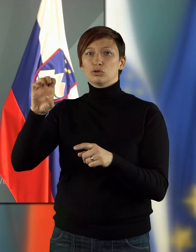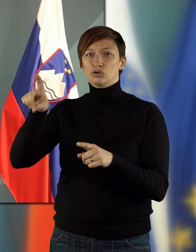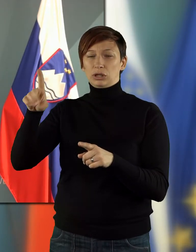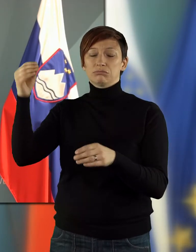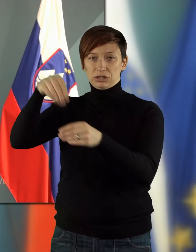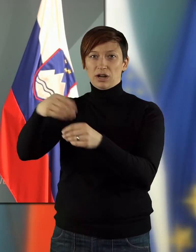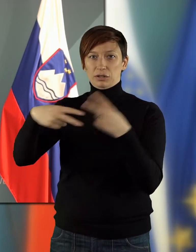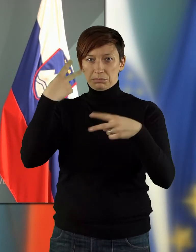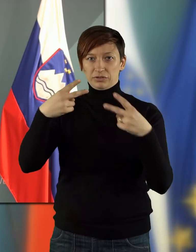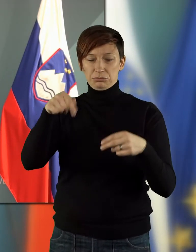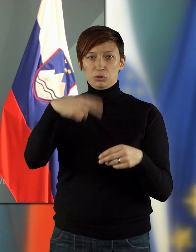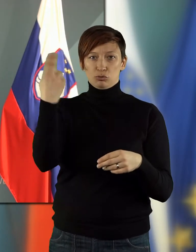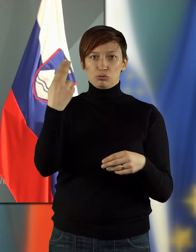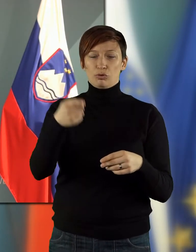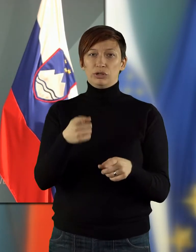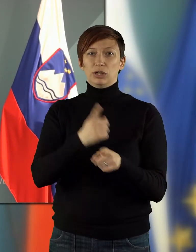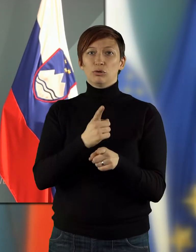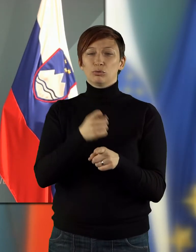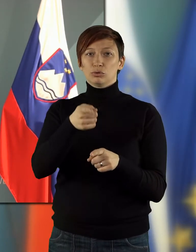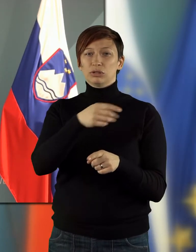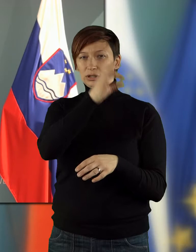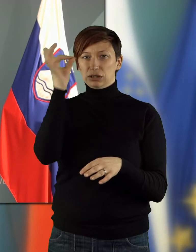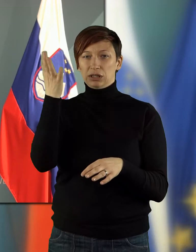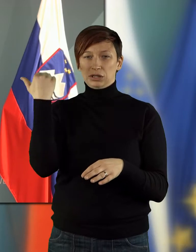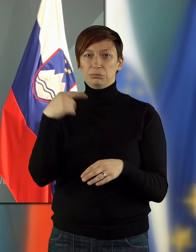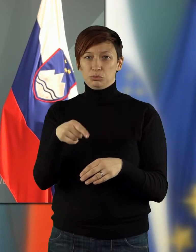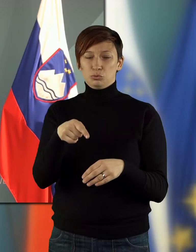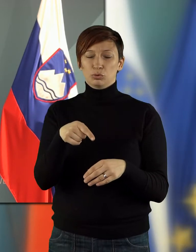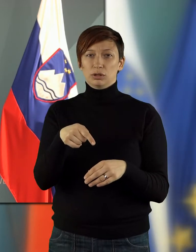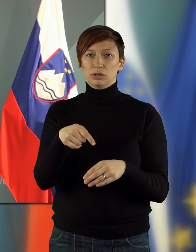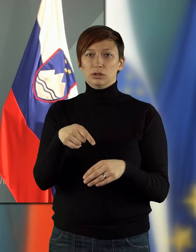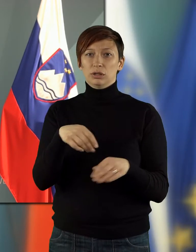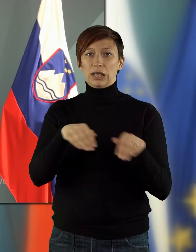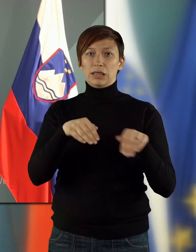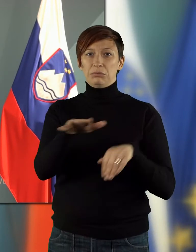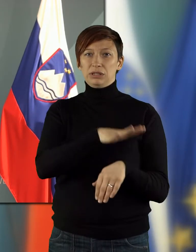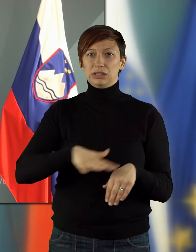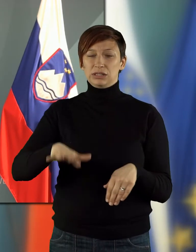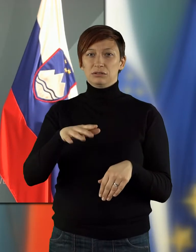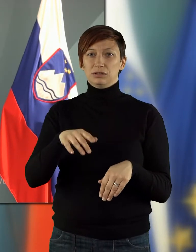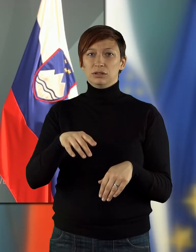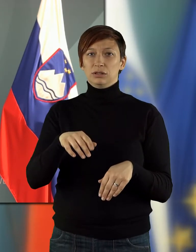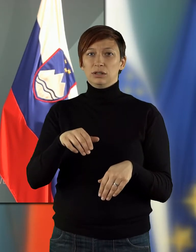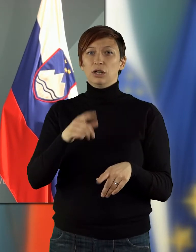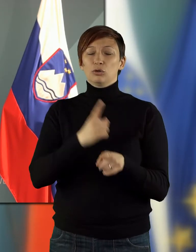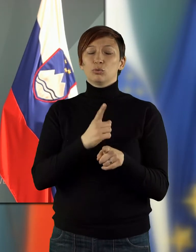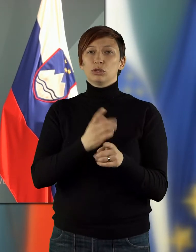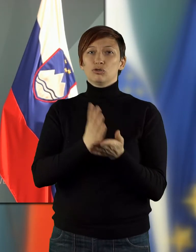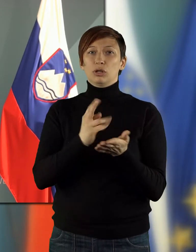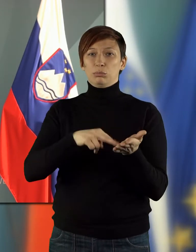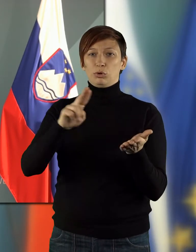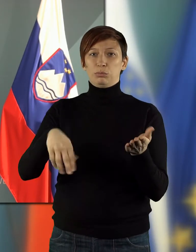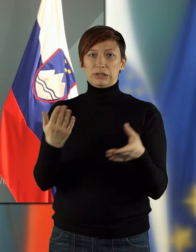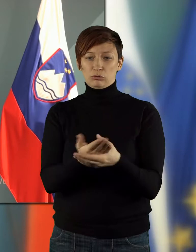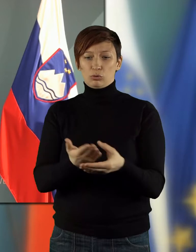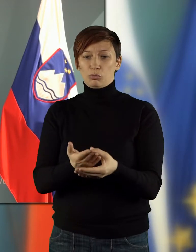Počku. Tako, da je bil v Sloveniji, tudi v teh dneh je bil tukaj, na ministrstvo, sam je podpisal